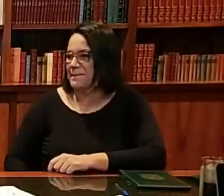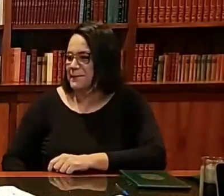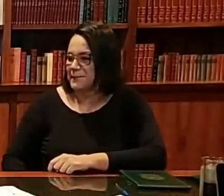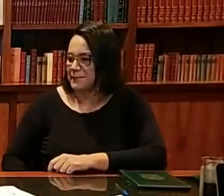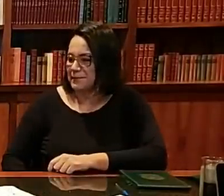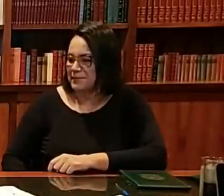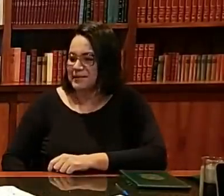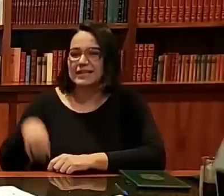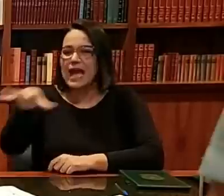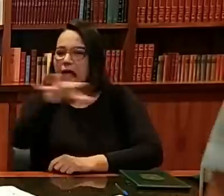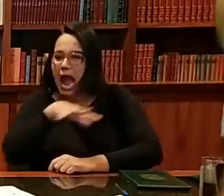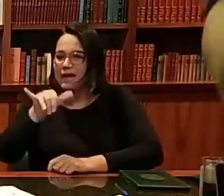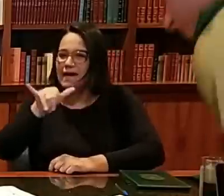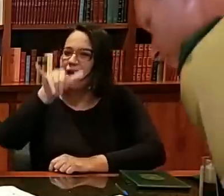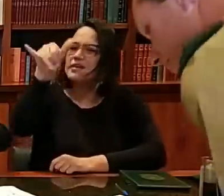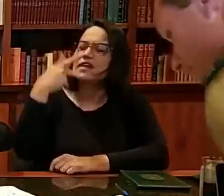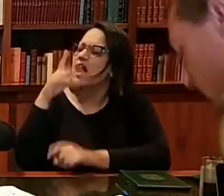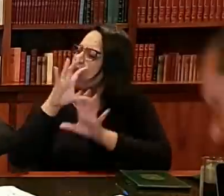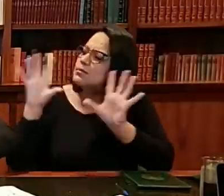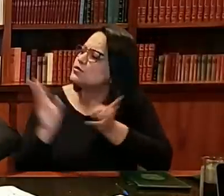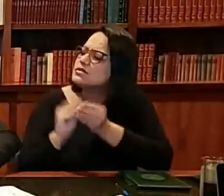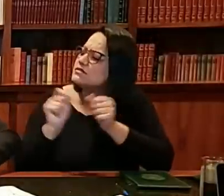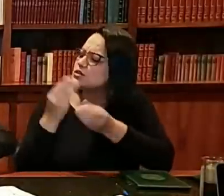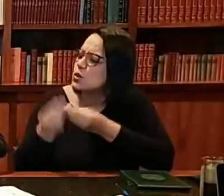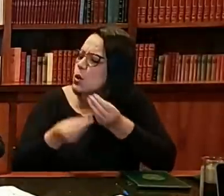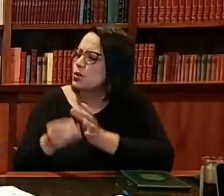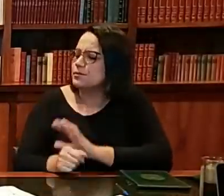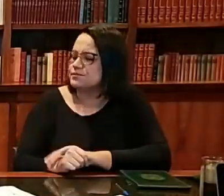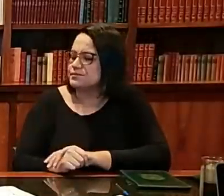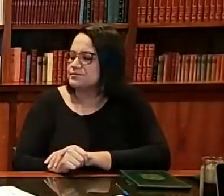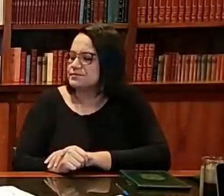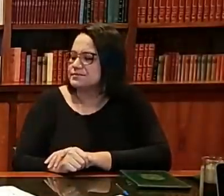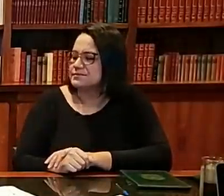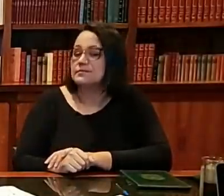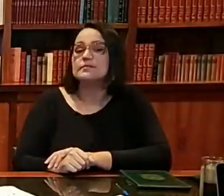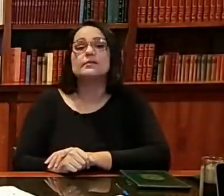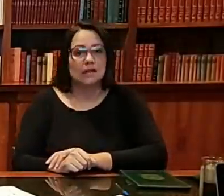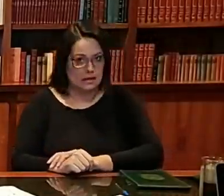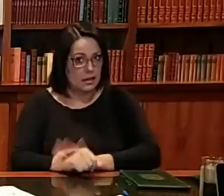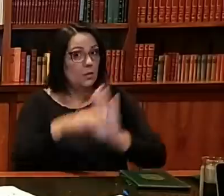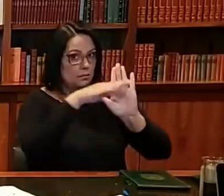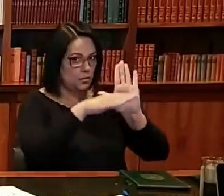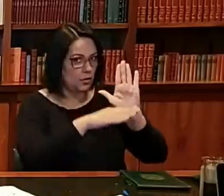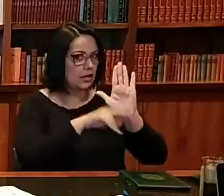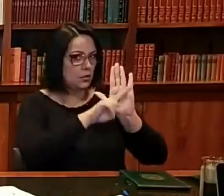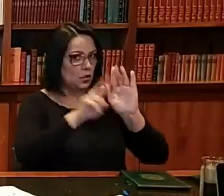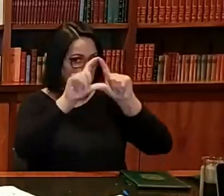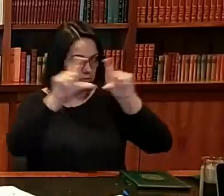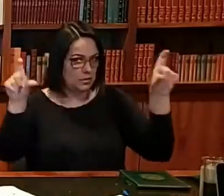Pro setor aéreo, rapidinho aí, fala alguma coisa pra aquilo lá. Presidente, é um programa bom simples, é um programa